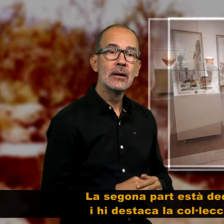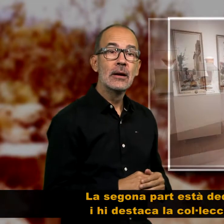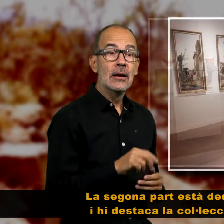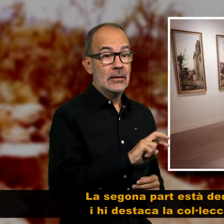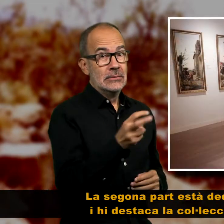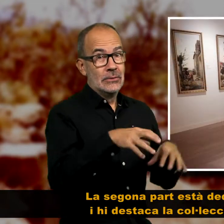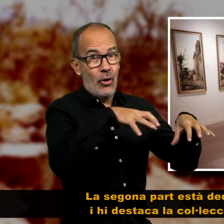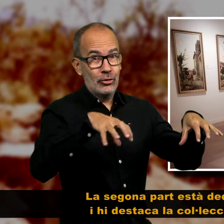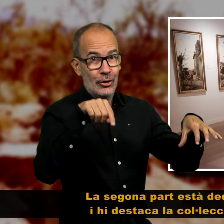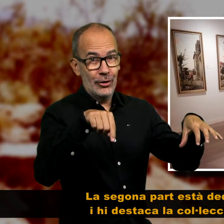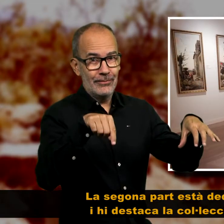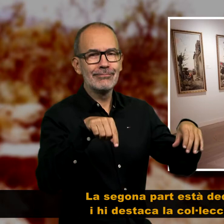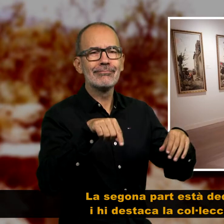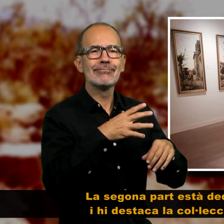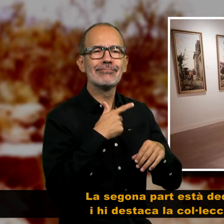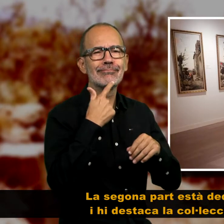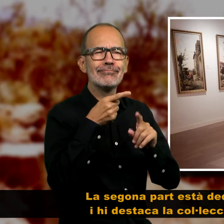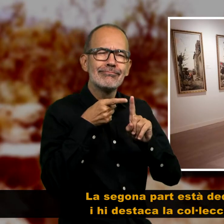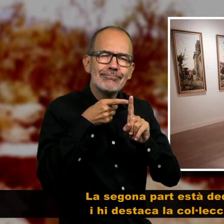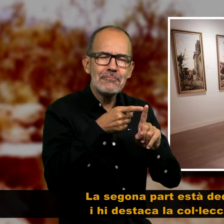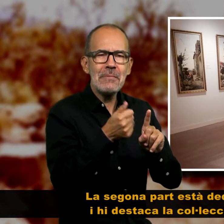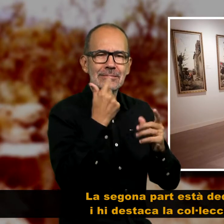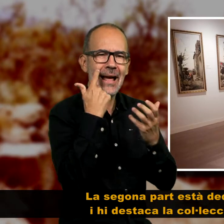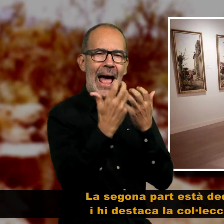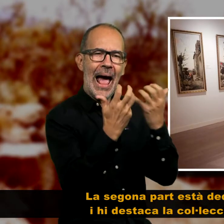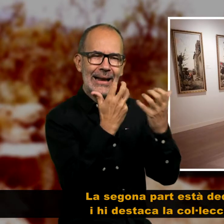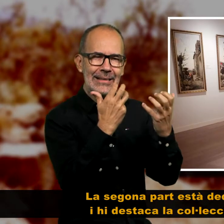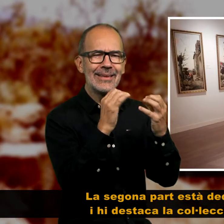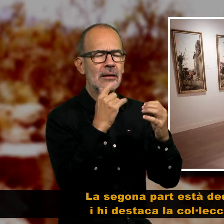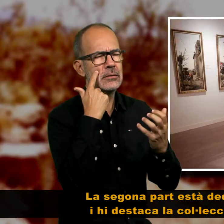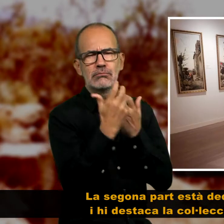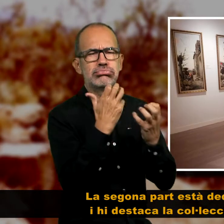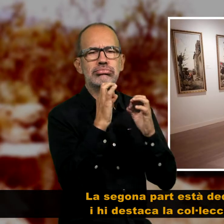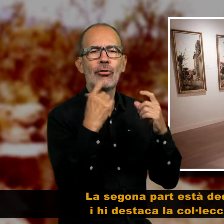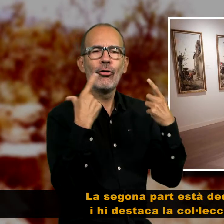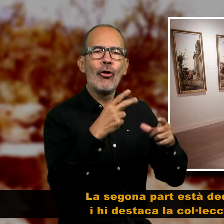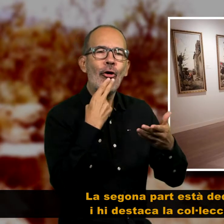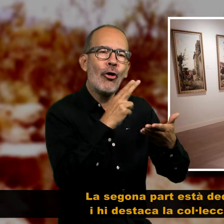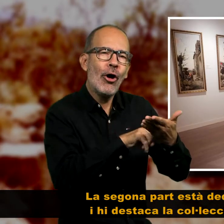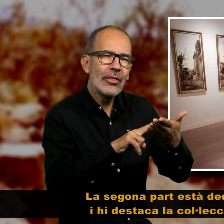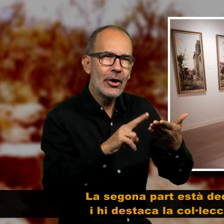La segona part està dedicada a l'art i hi destaca la col·lecció de pintura de Miquel Carbonell i Selva,